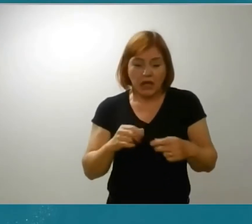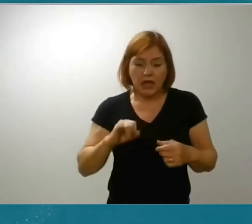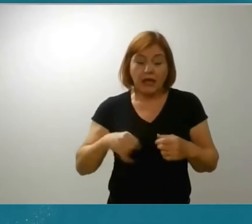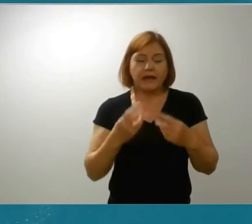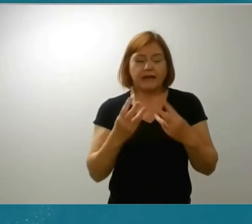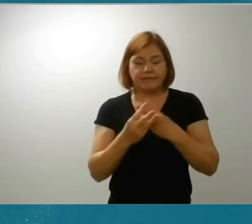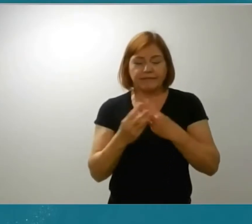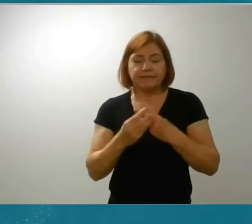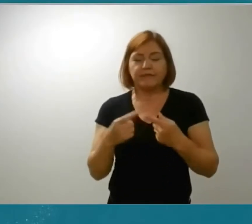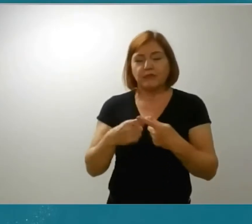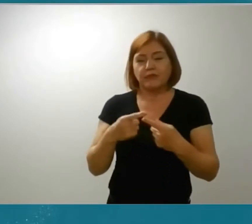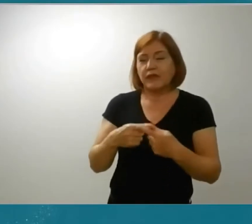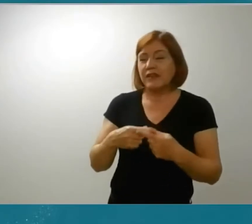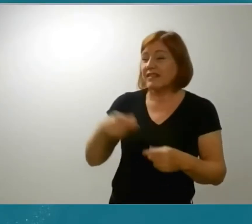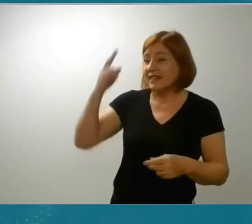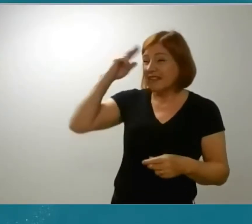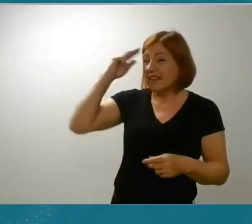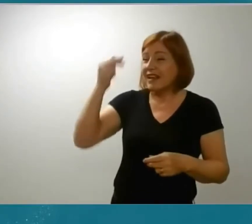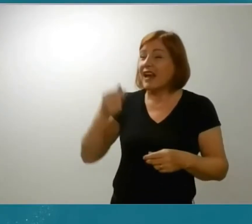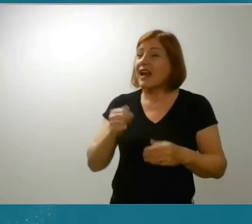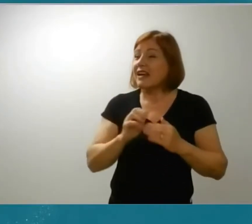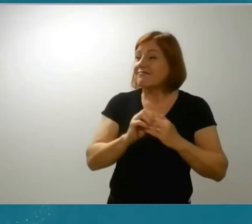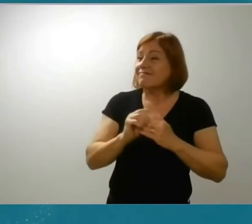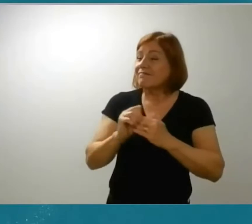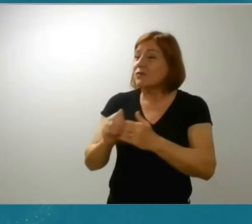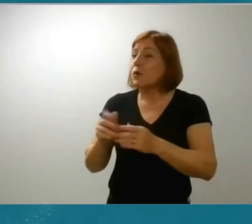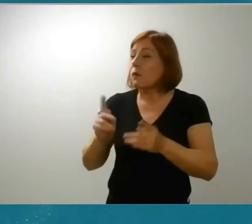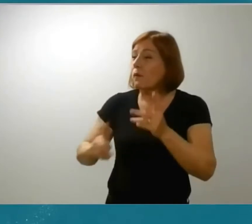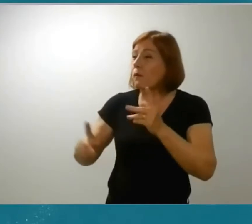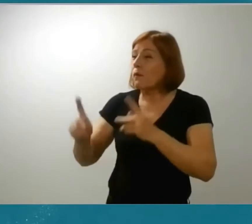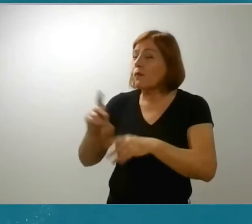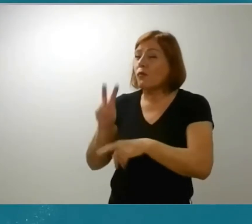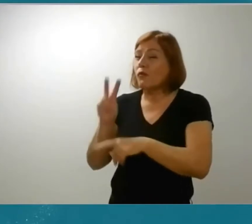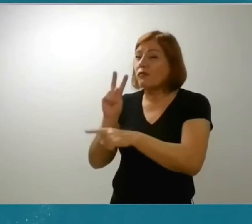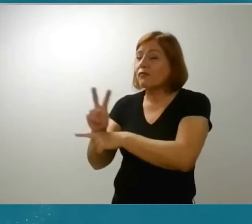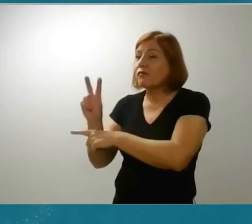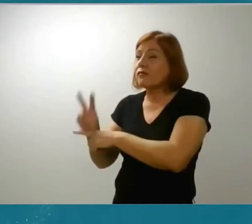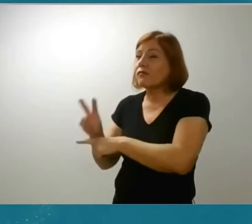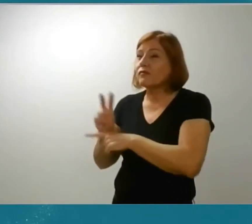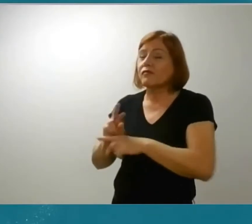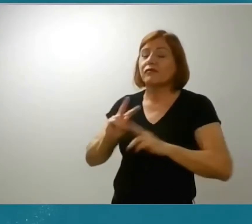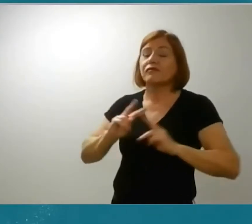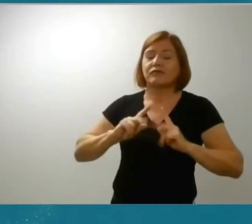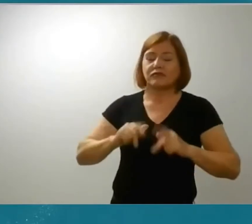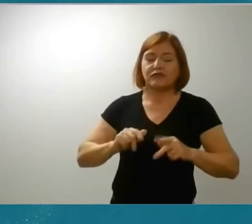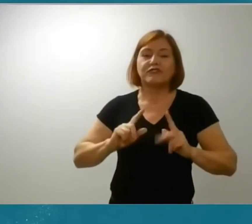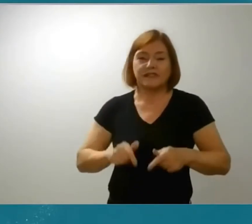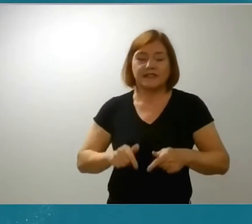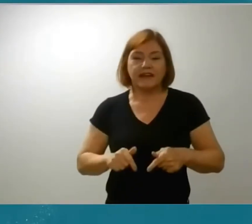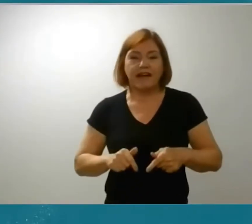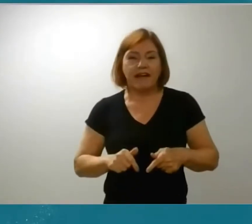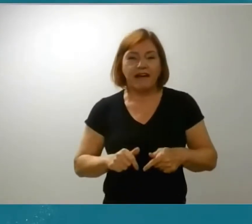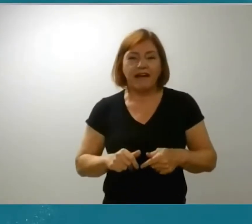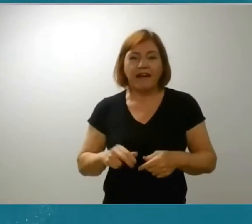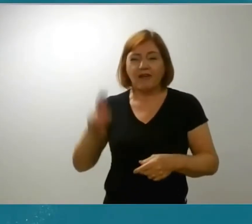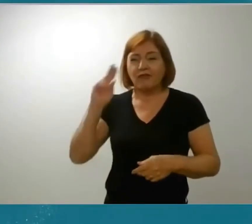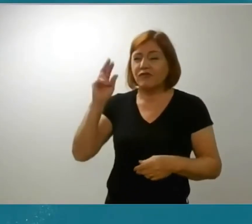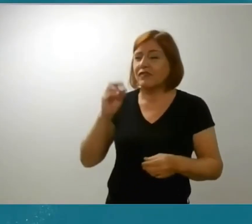conselheiro maravilhoso. Ele é o príncipe da paz. O governo está sobre seus ombros. Irmãos,